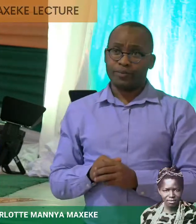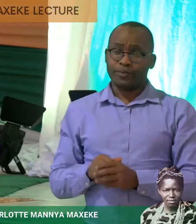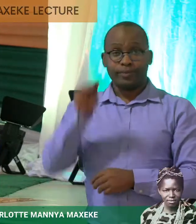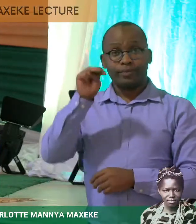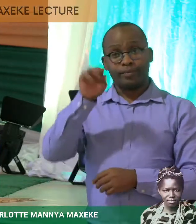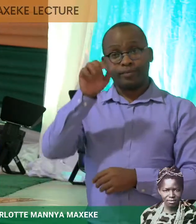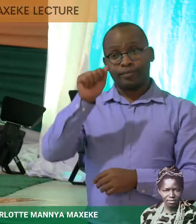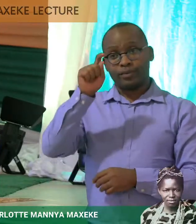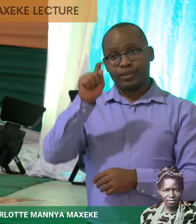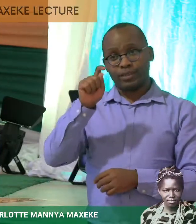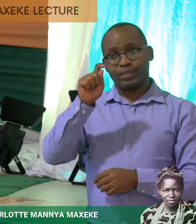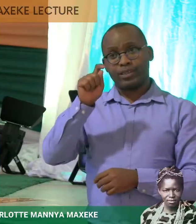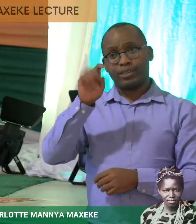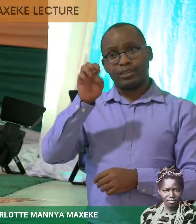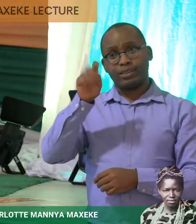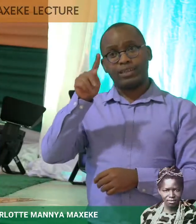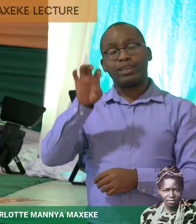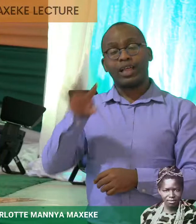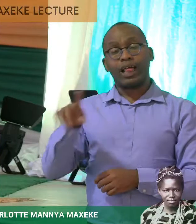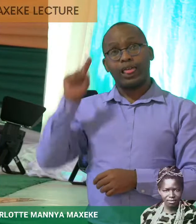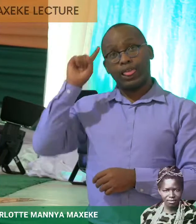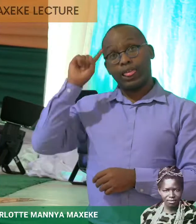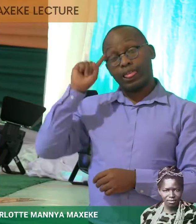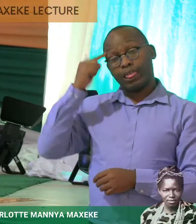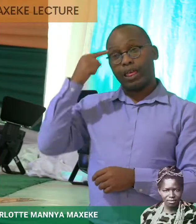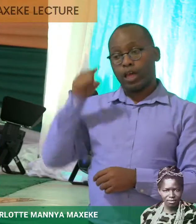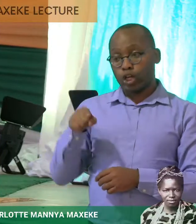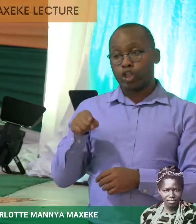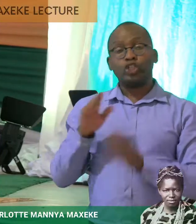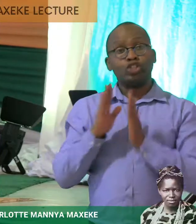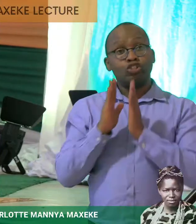kwakufanele izibandakanye kwintlalo yoluntu